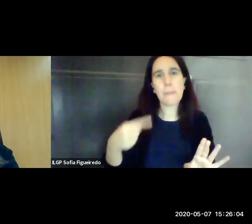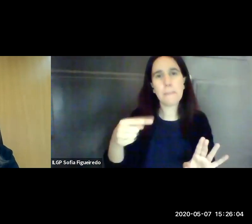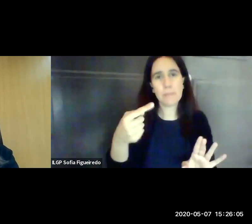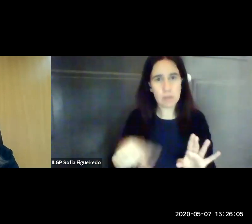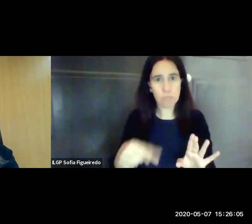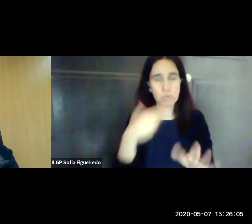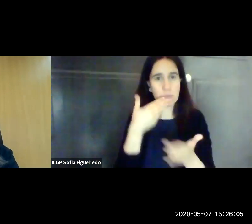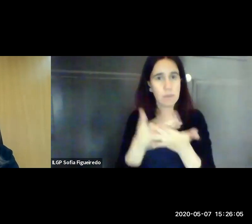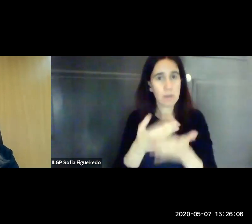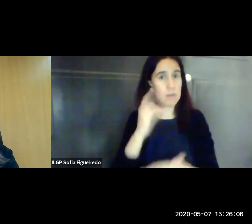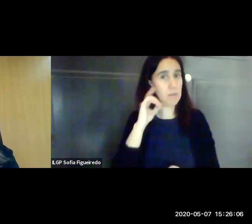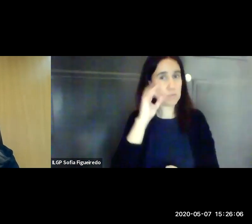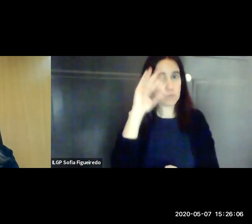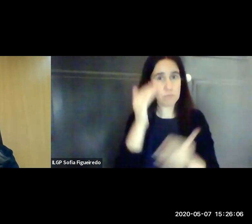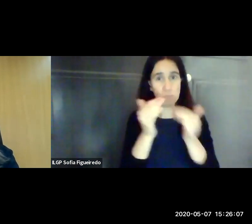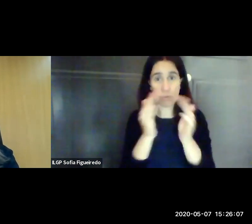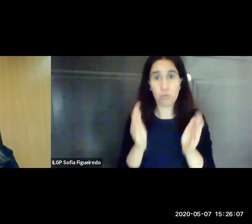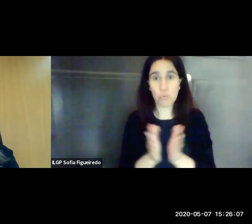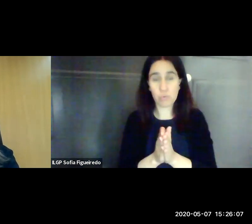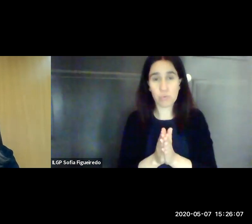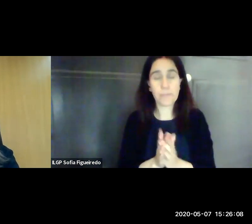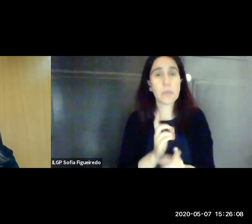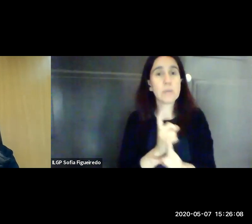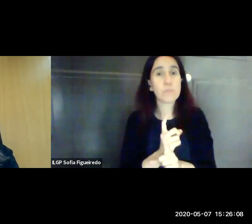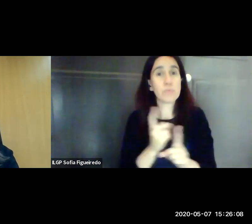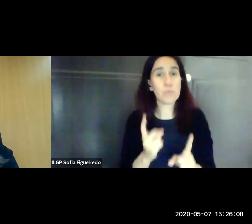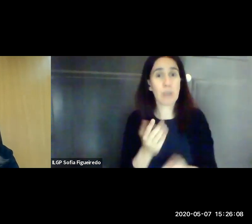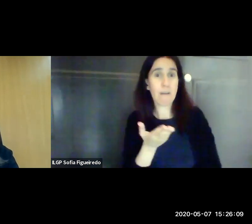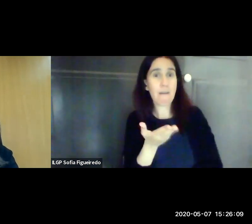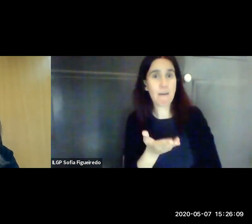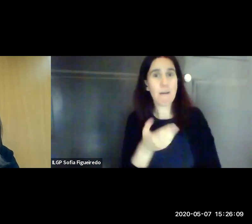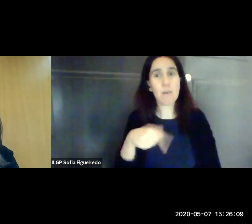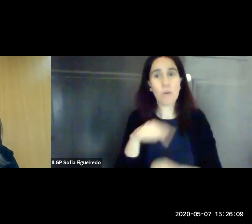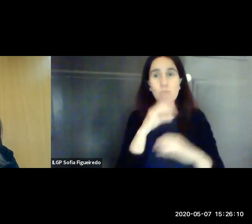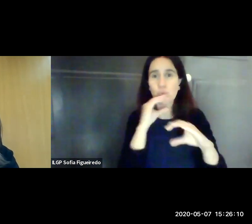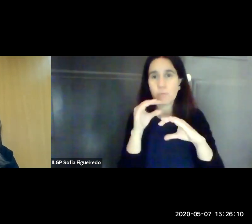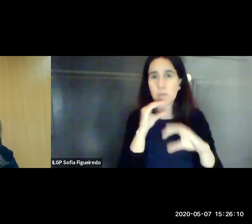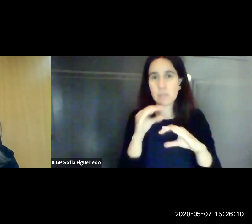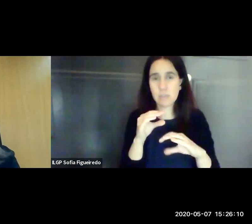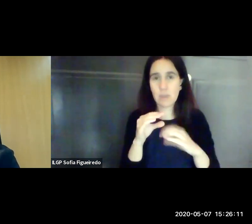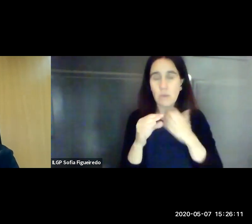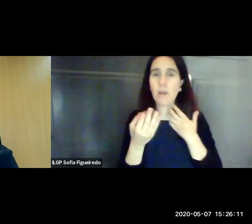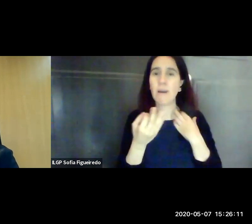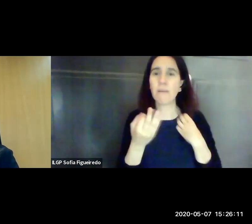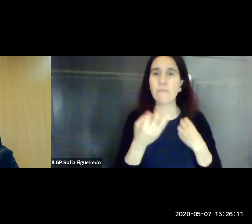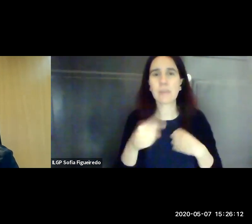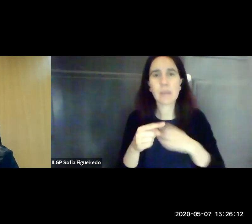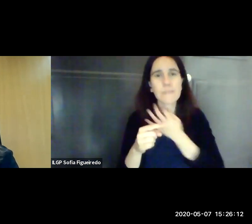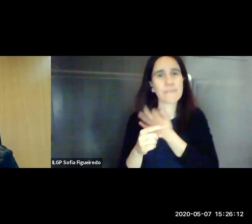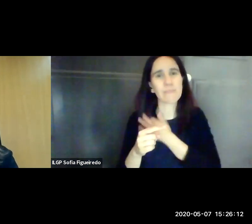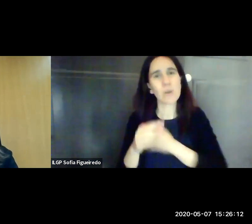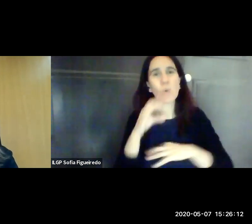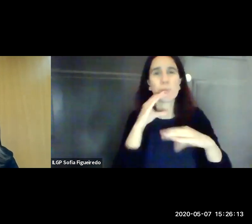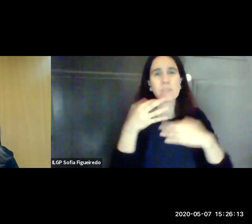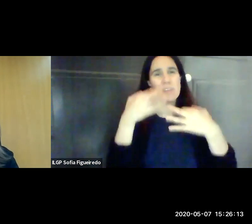muito importante para todos, porque através dela nós comunicamos, apesar de ser uma comunicação mais